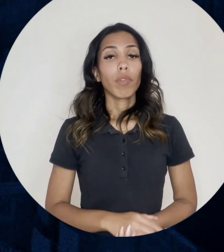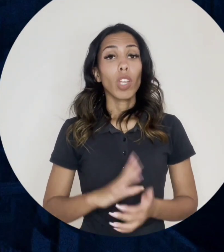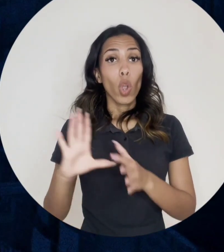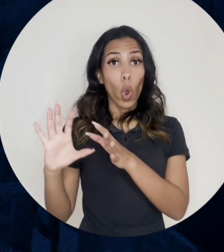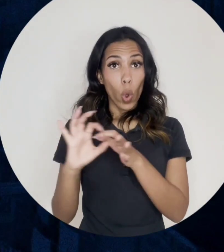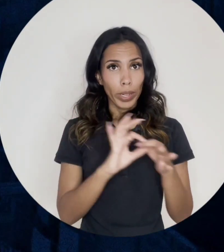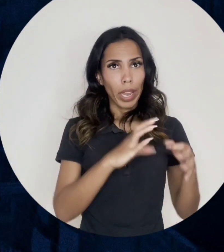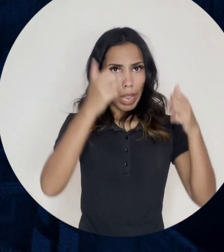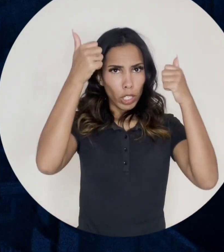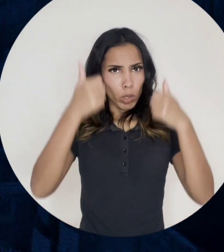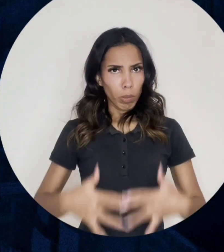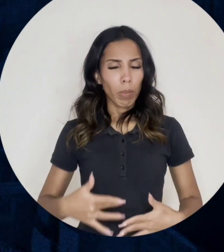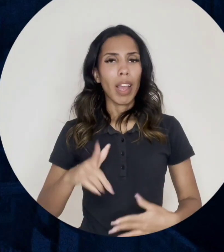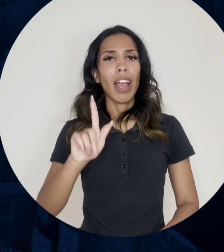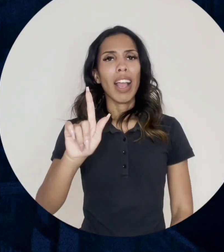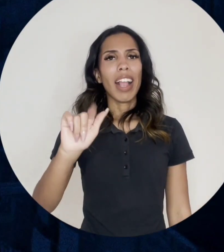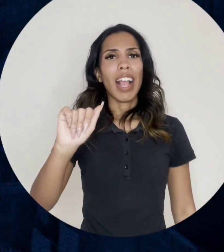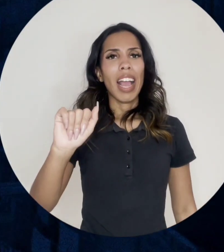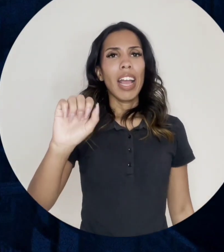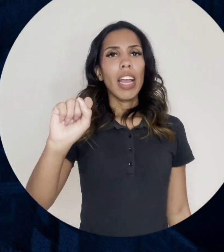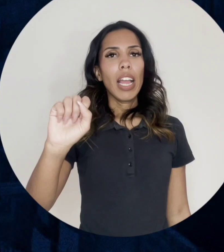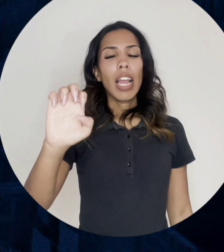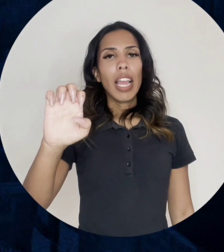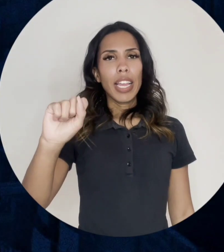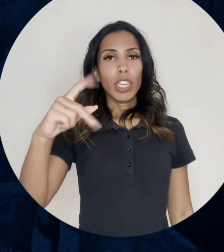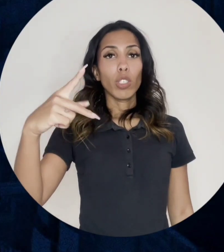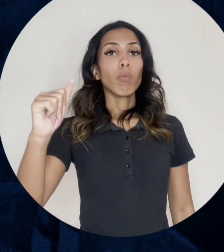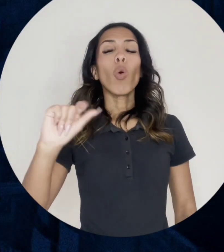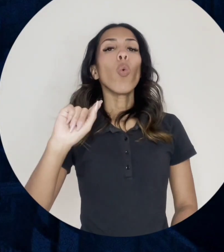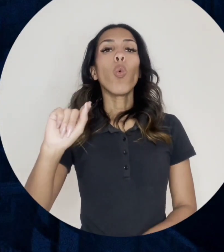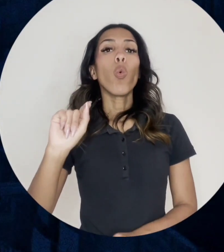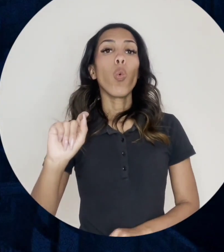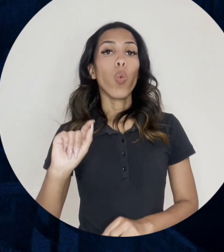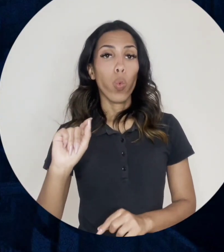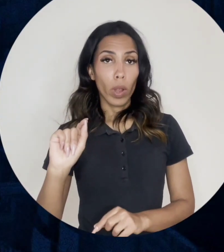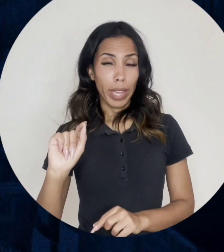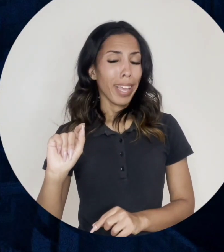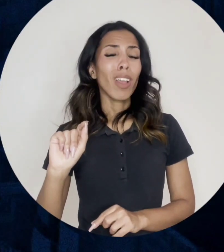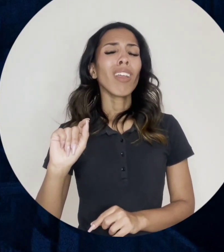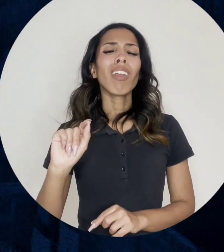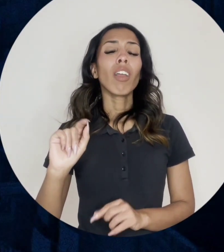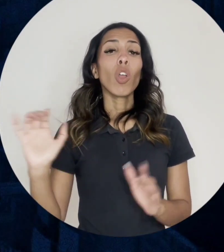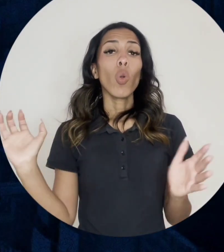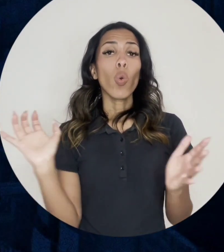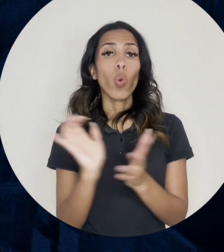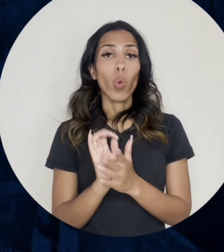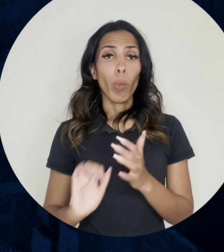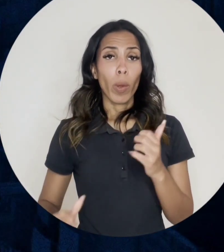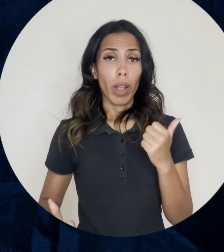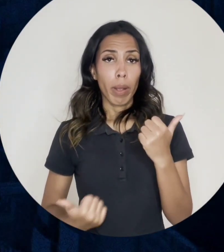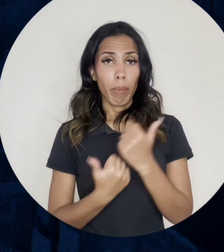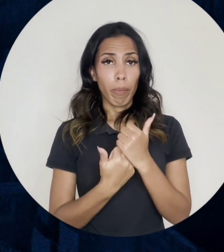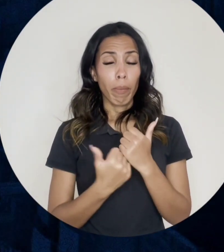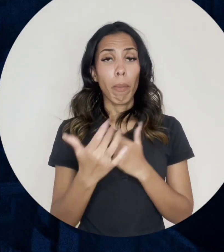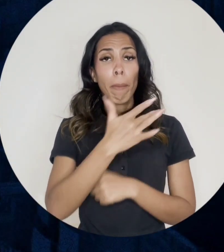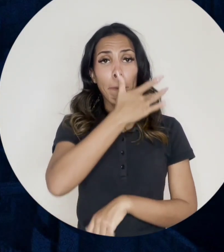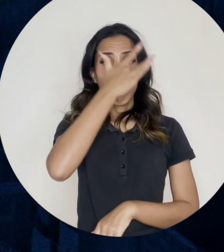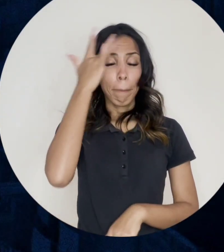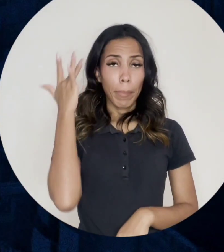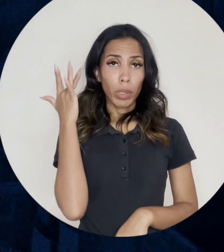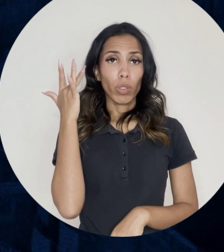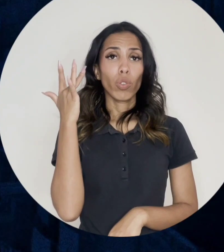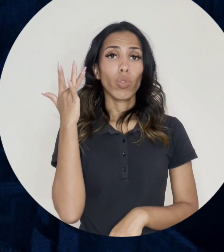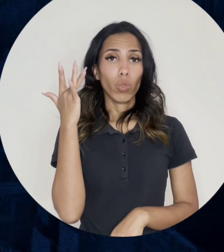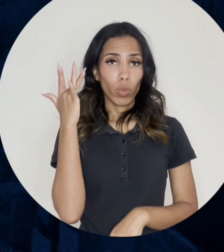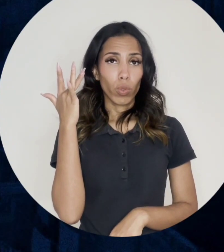contextualizar, o que é GAESPA, né? Que GAESPA é a sigla, né? Mas GAESPA é um grupo de apoio a pessoas,